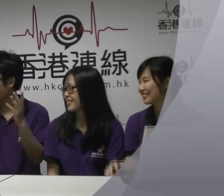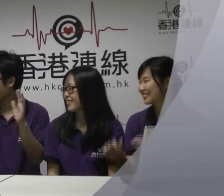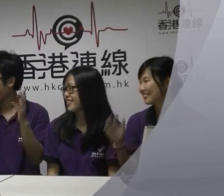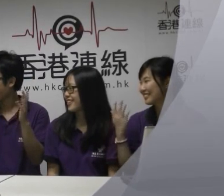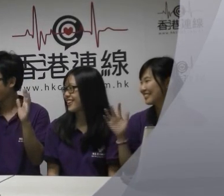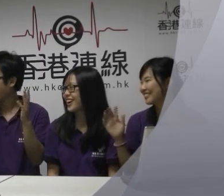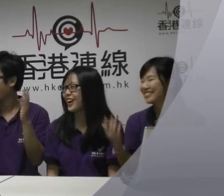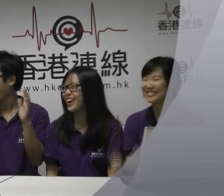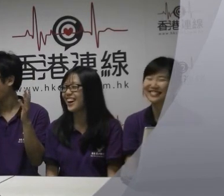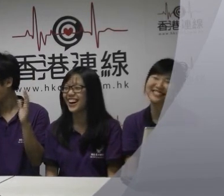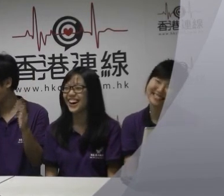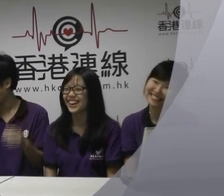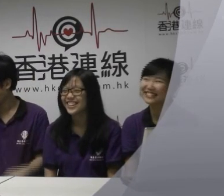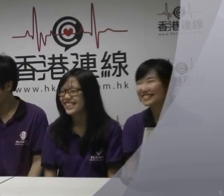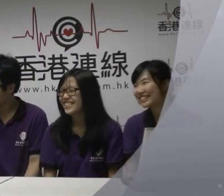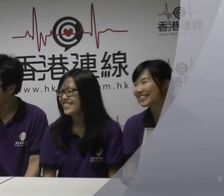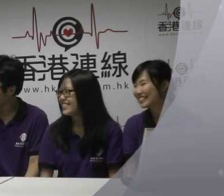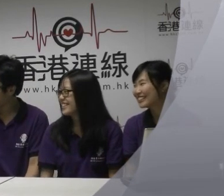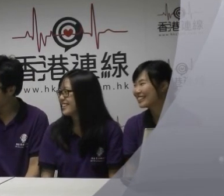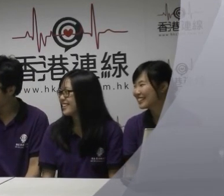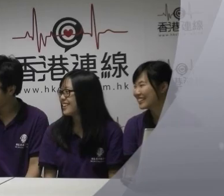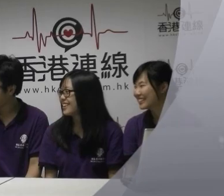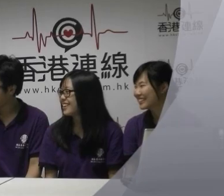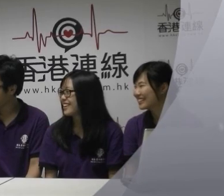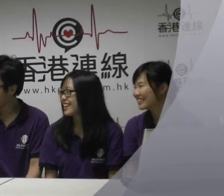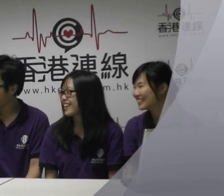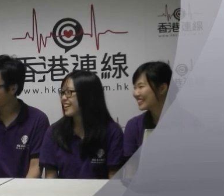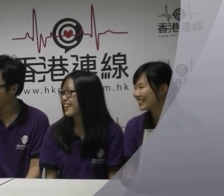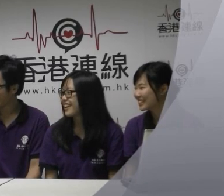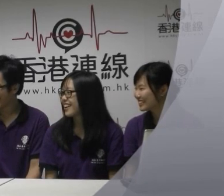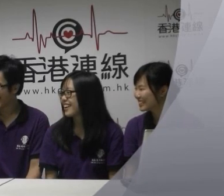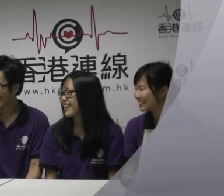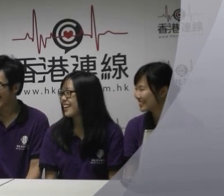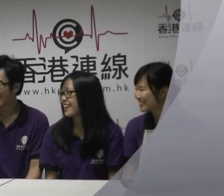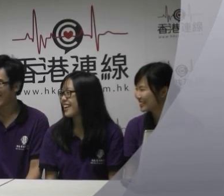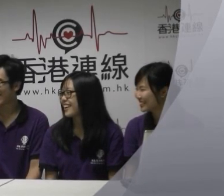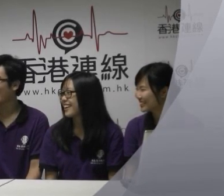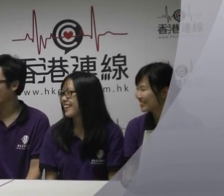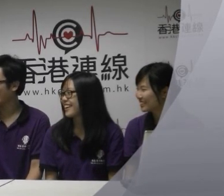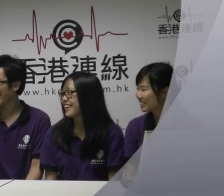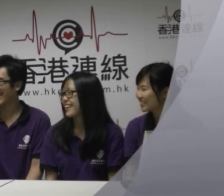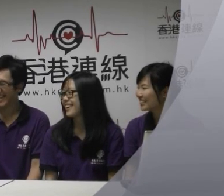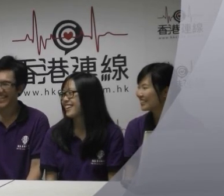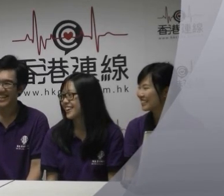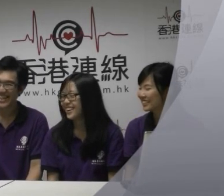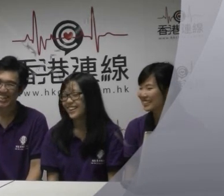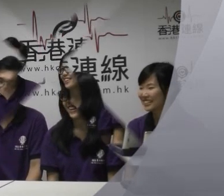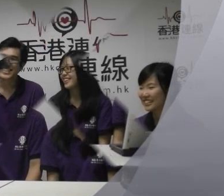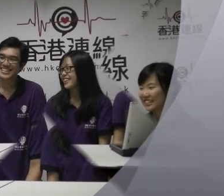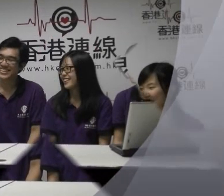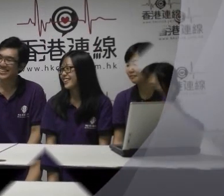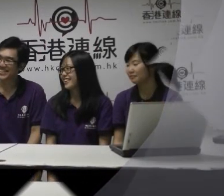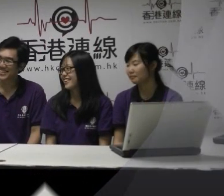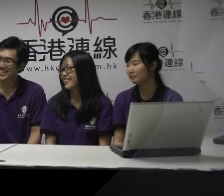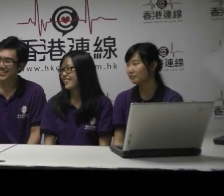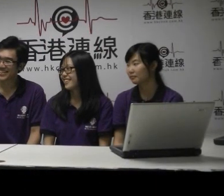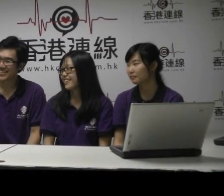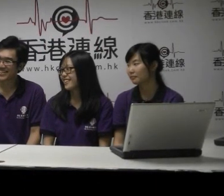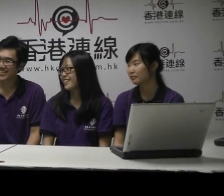可以學下嘅。講嗰下嘢就唔知點算，咁諗唔到，咁咪咁咯。咁即係係啦，係啊，變咗人哋發獎啦嘛。好